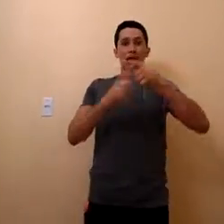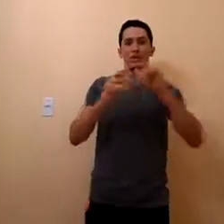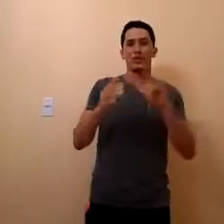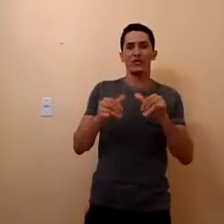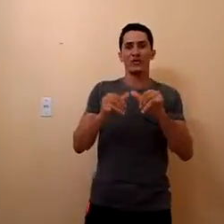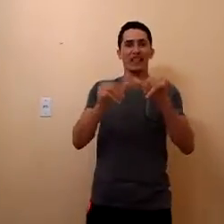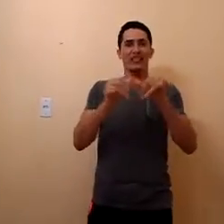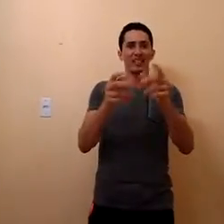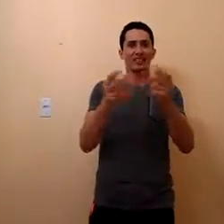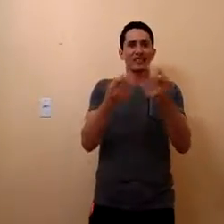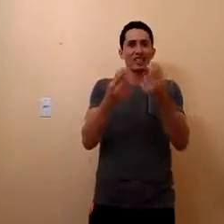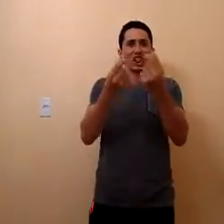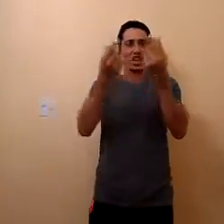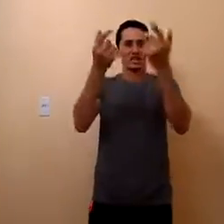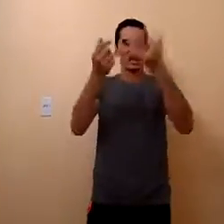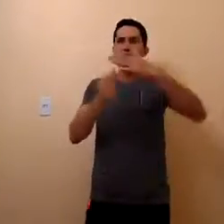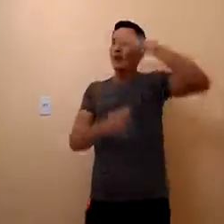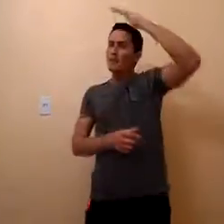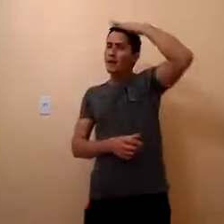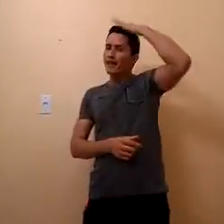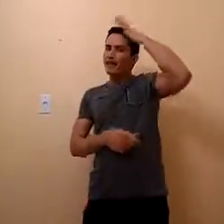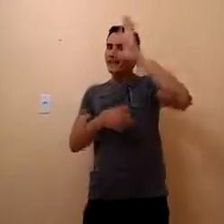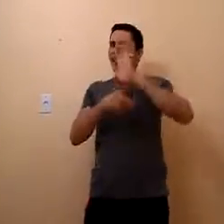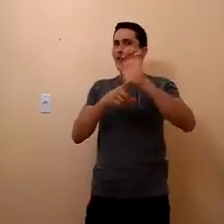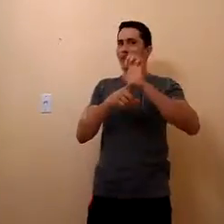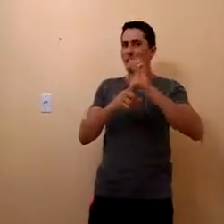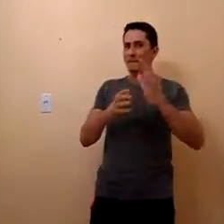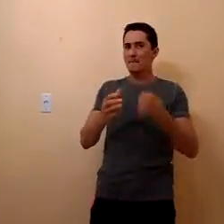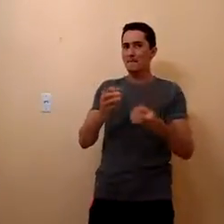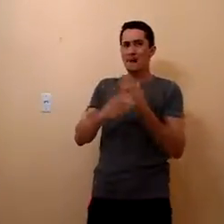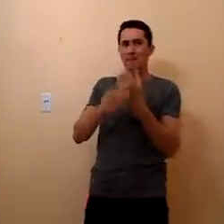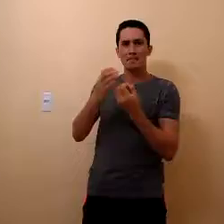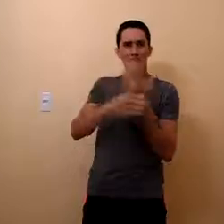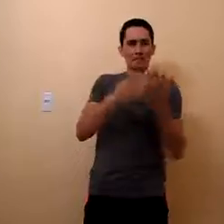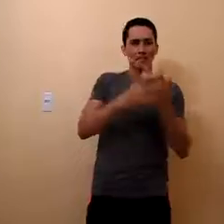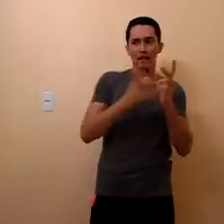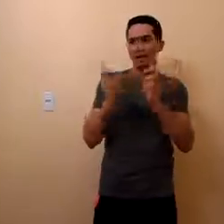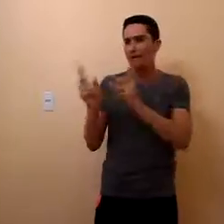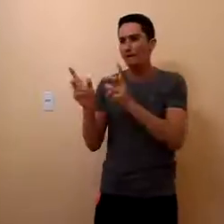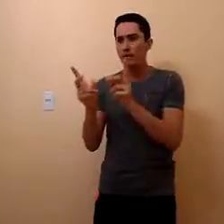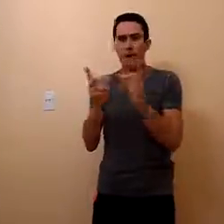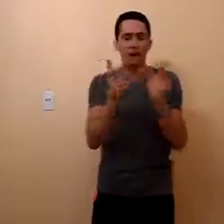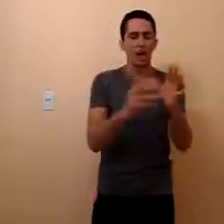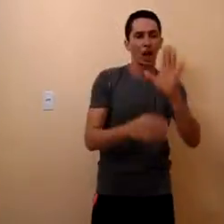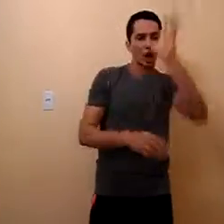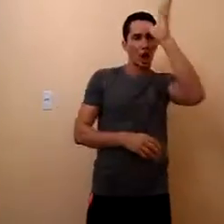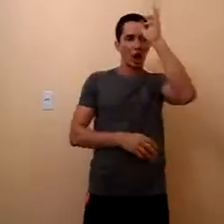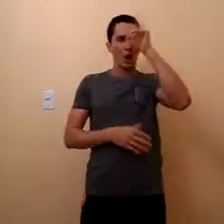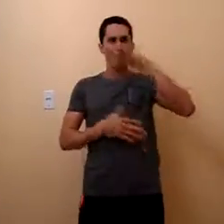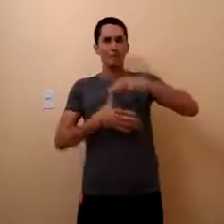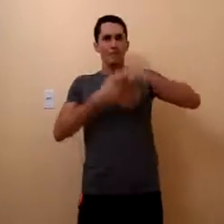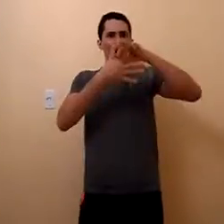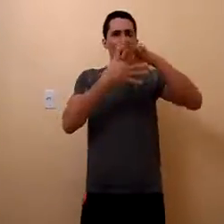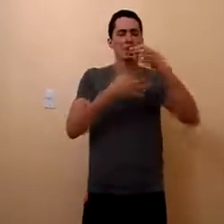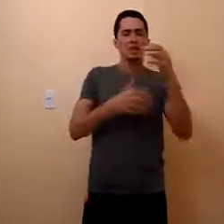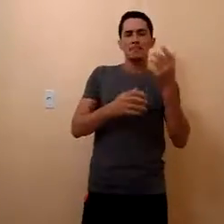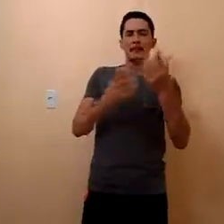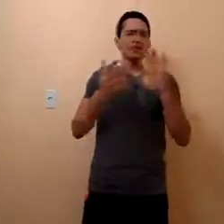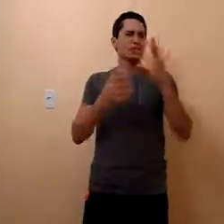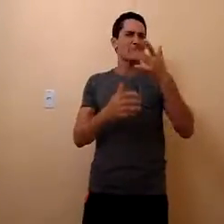dinheiro. O Paraná é o estado brasileiro que mais produz e exporta carne de frango. Dos 20 frigoríficos do país, vetados